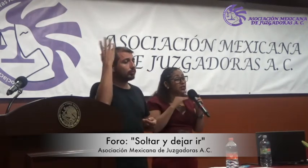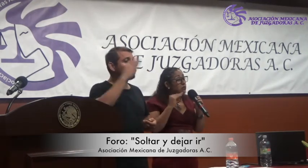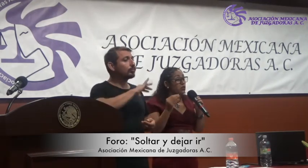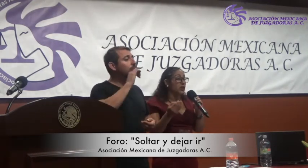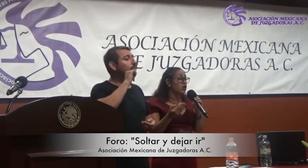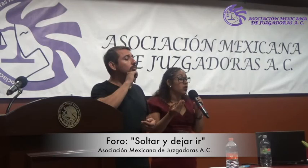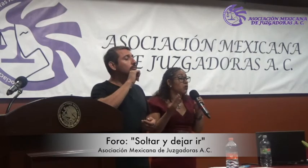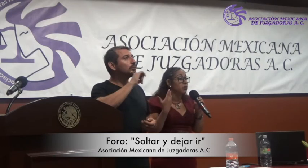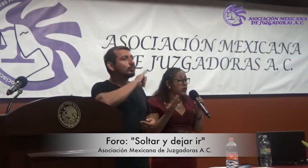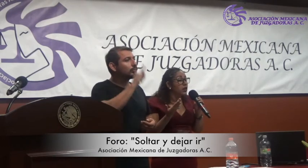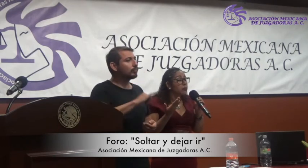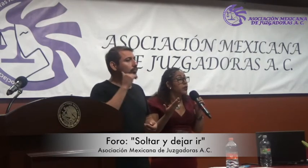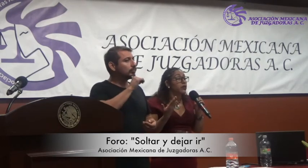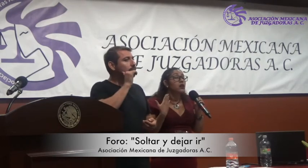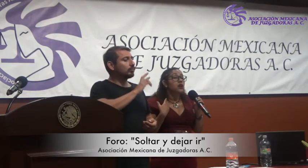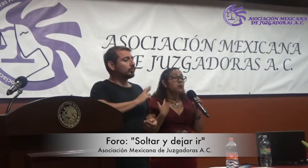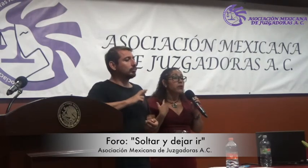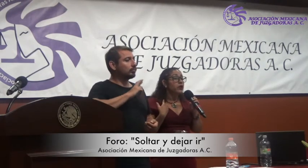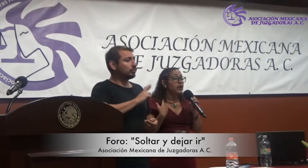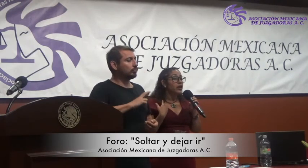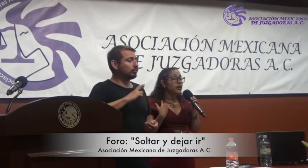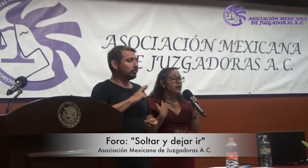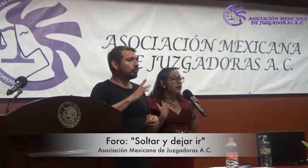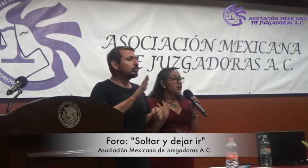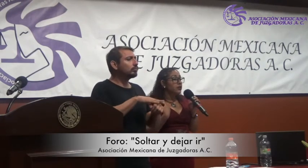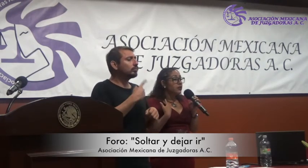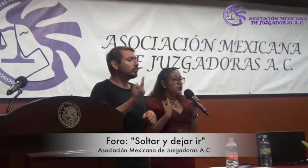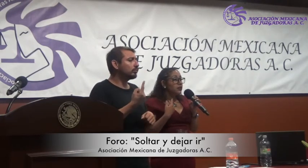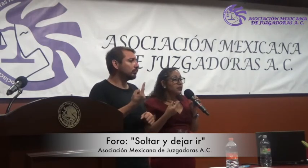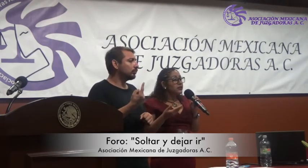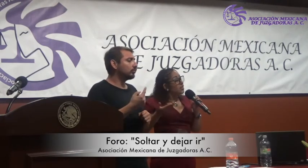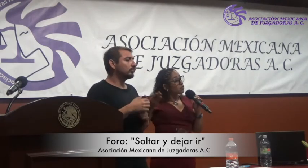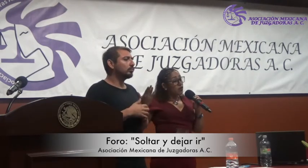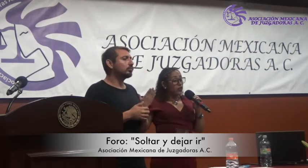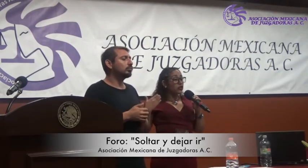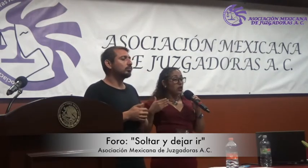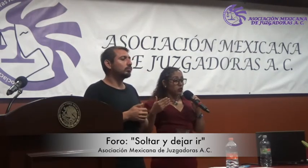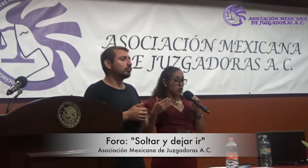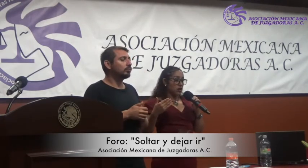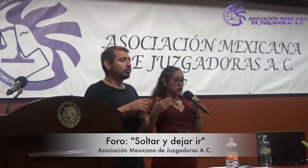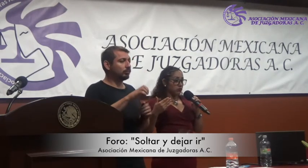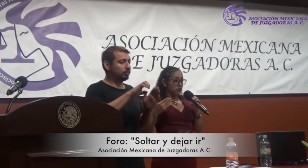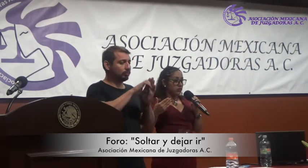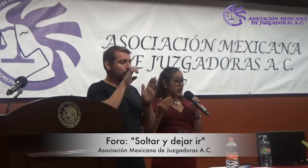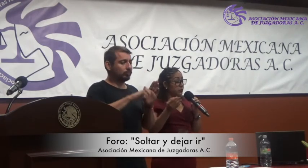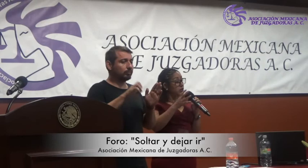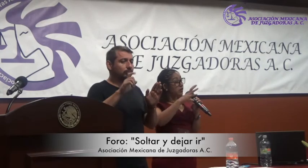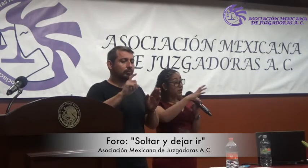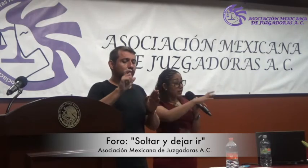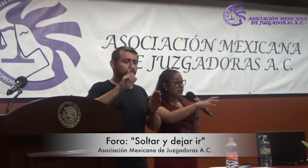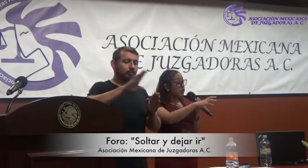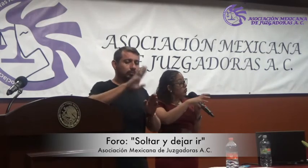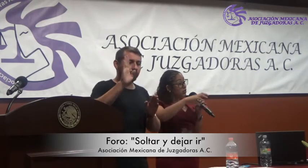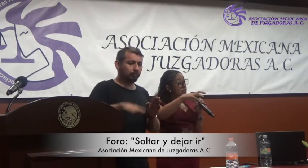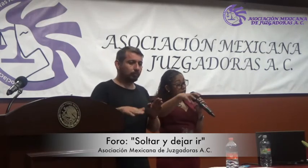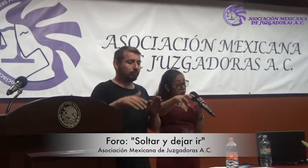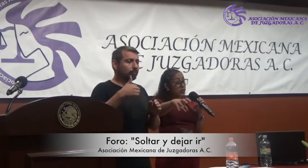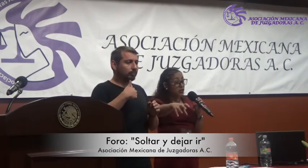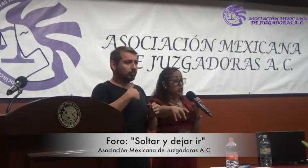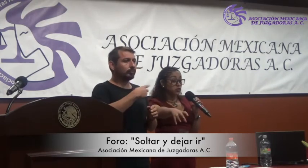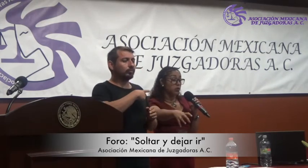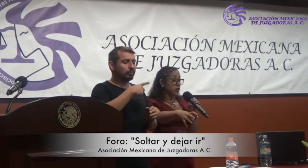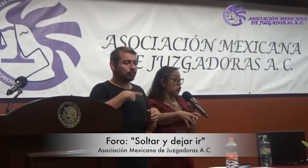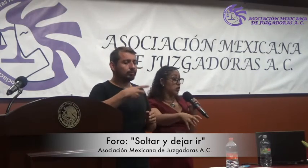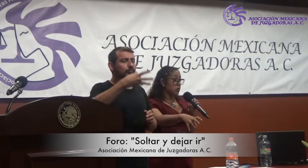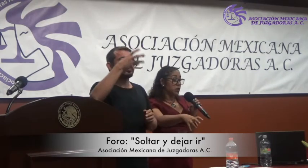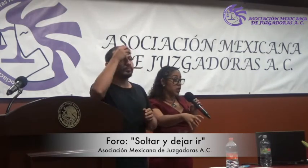Y esto ya lo estamos viendo como muy rápido. Porque si no afronté un duelo, es posible que esa conducta se repita